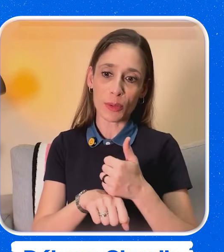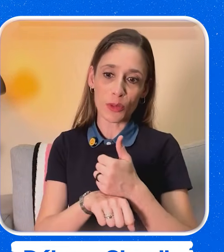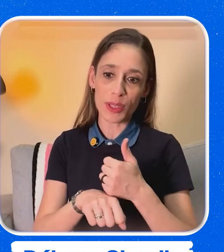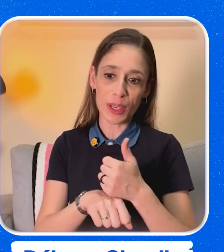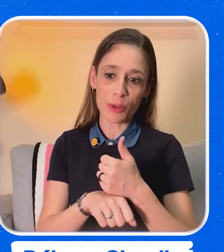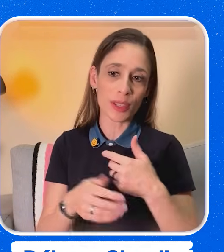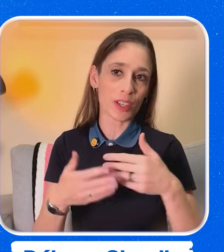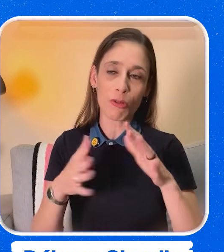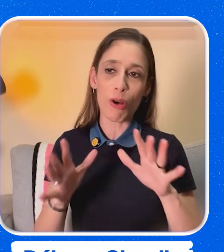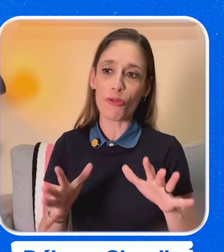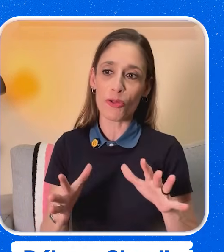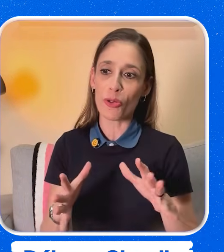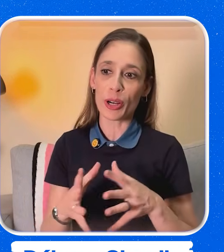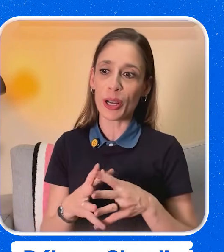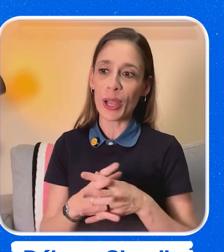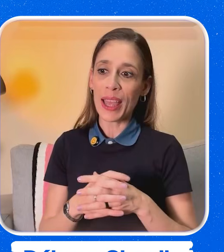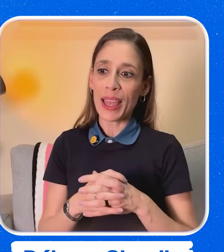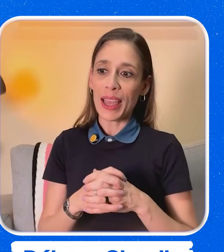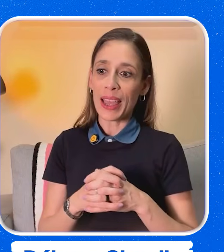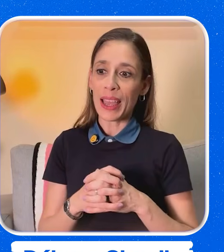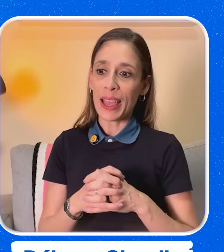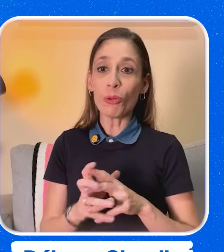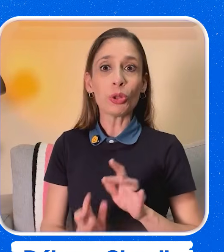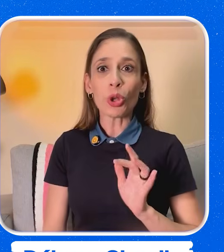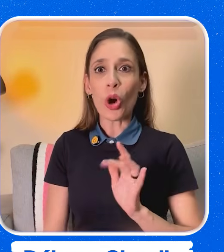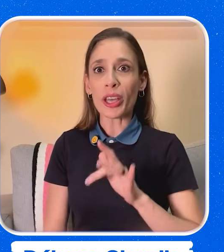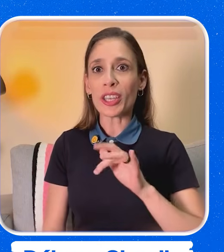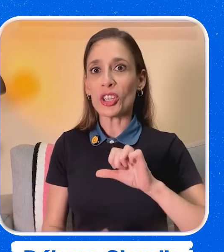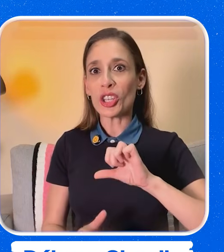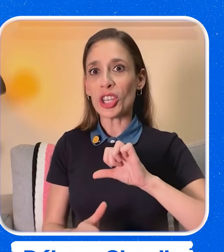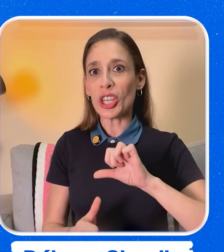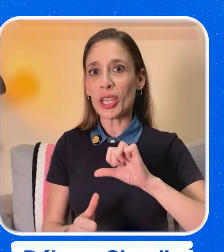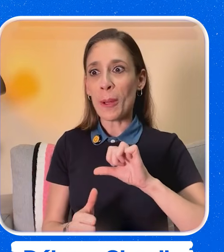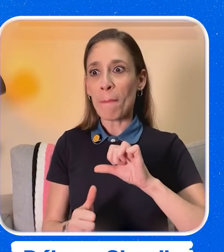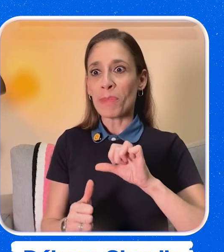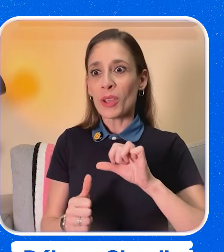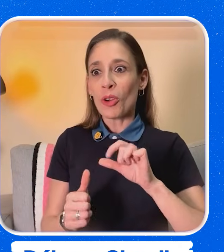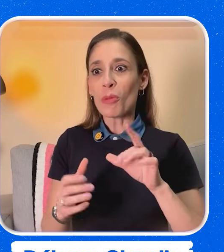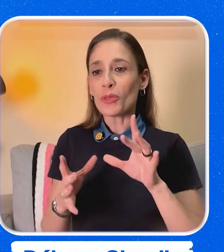para a nossa profissão, seja qual for, um